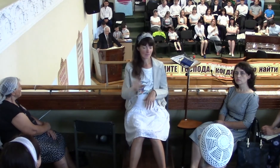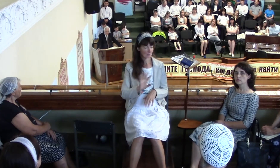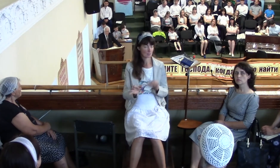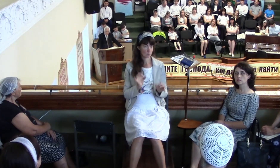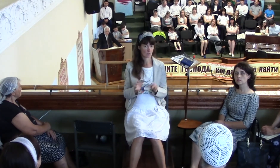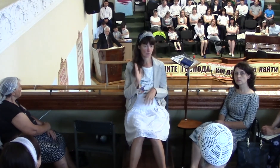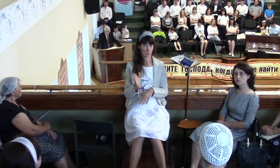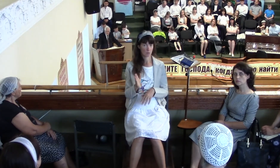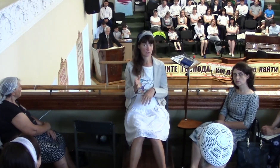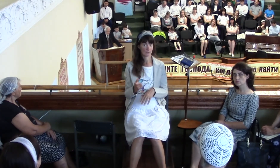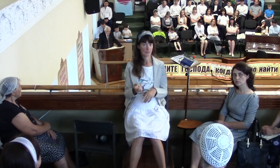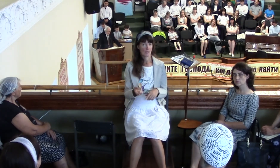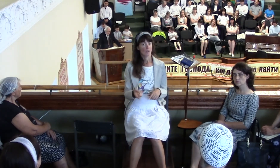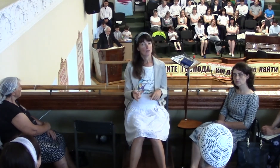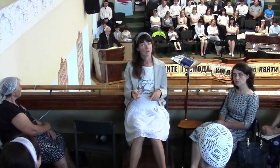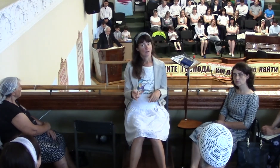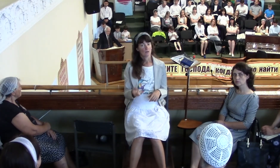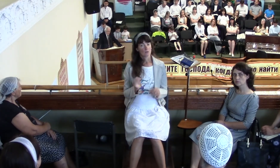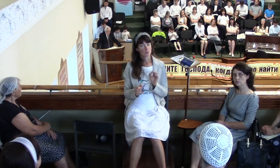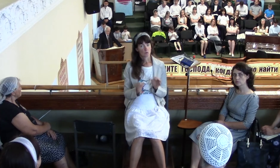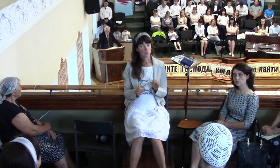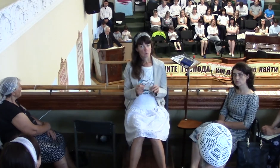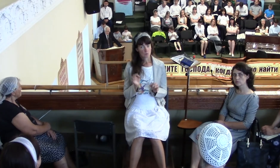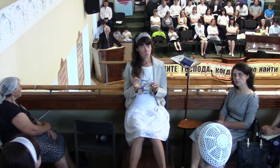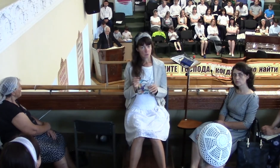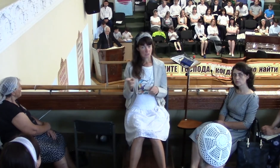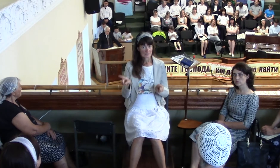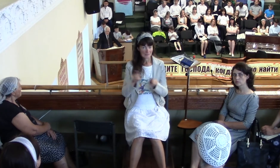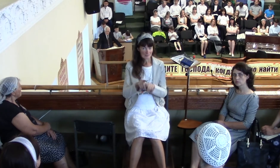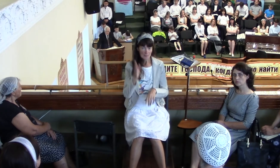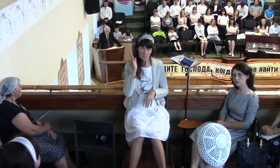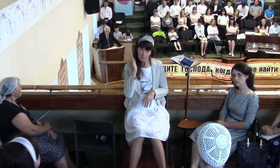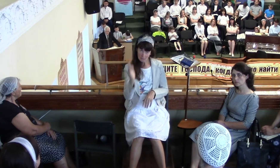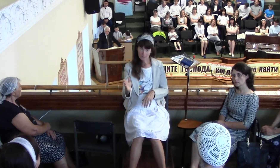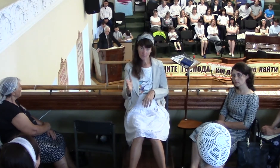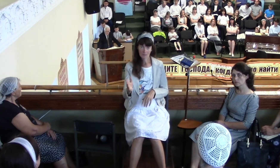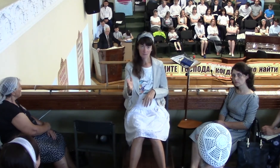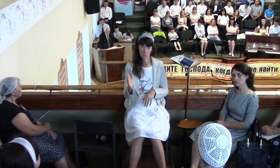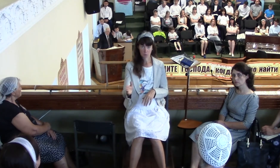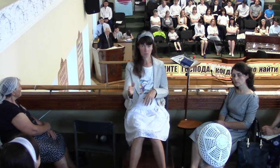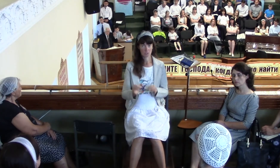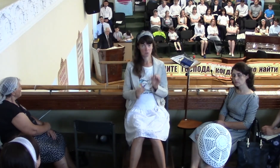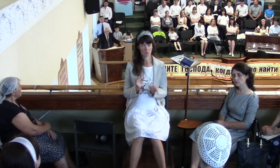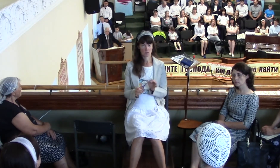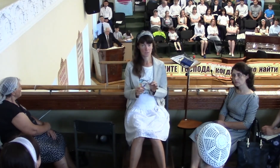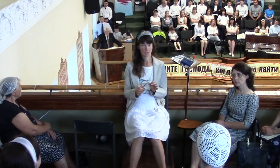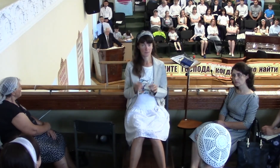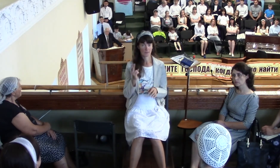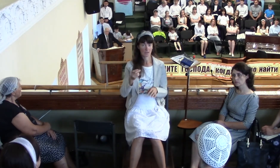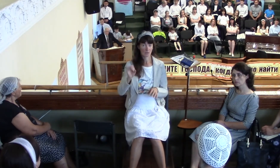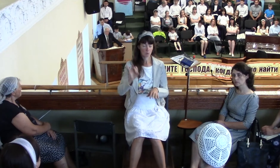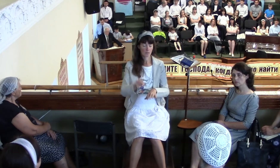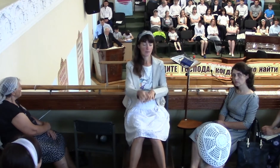будете, ибо каким судом судите, таким судимы будете. Будьте судимы, какой мерой мерите, такой вам